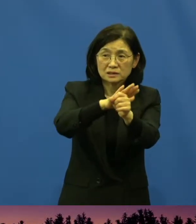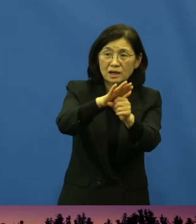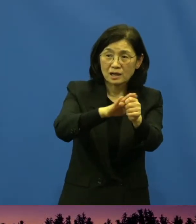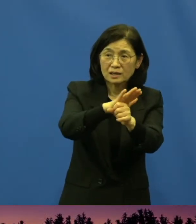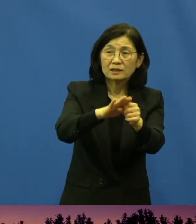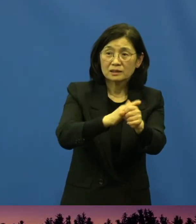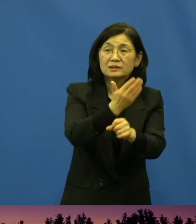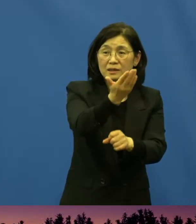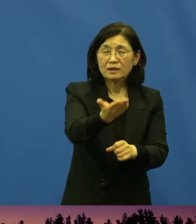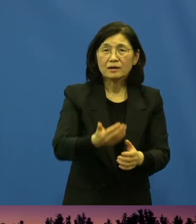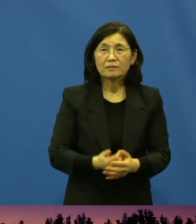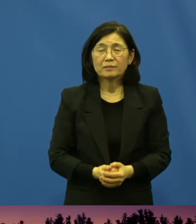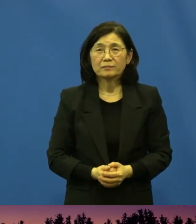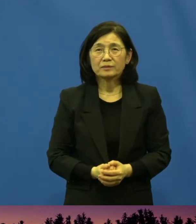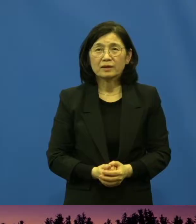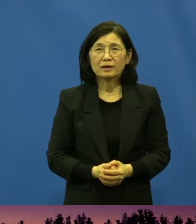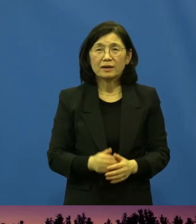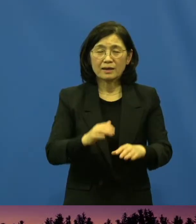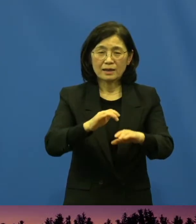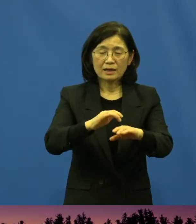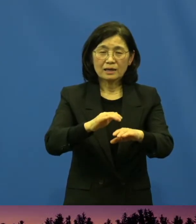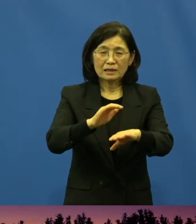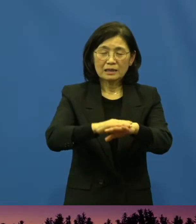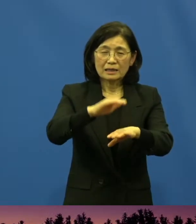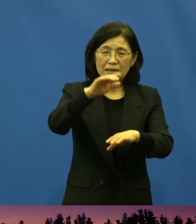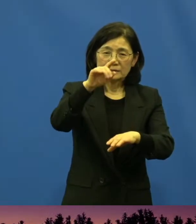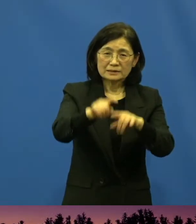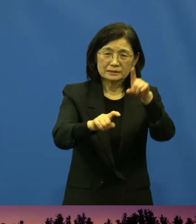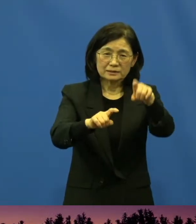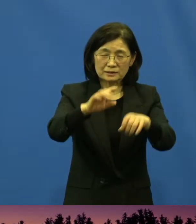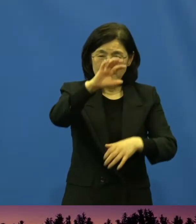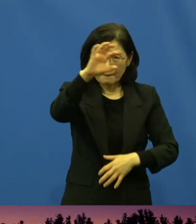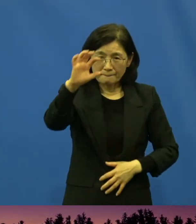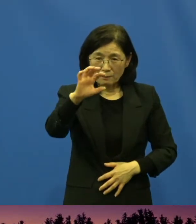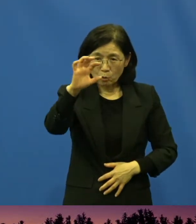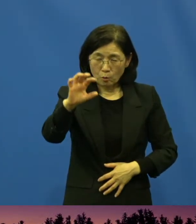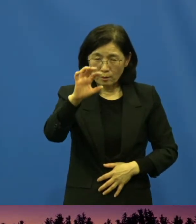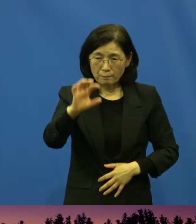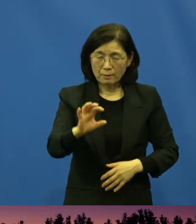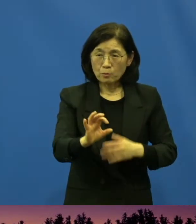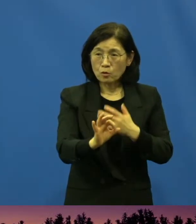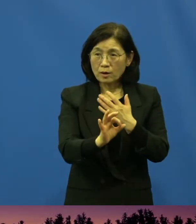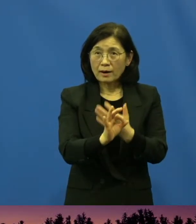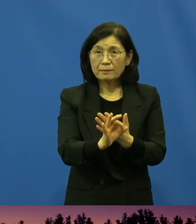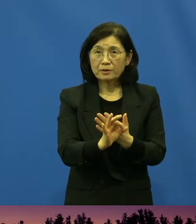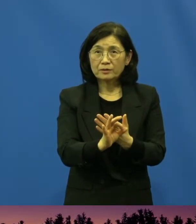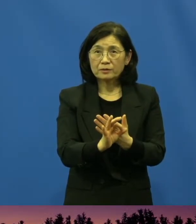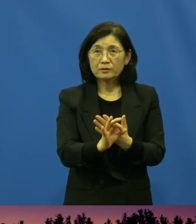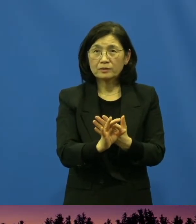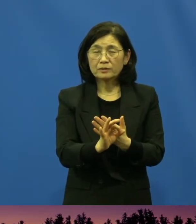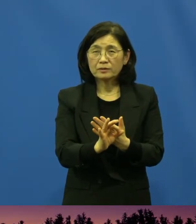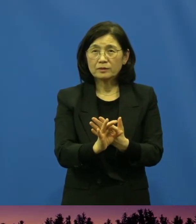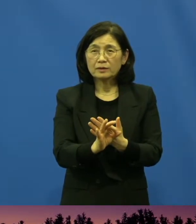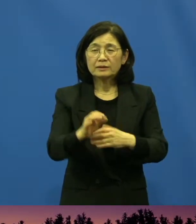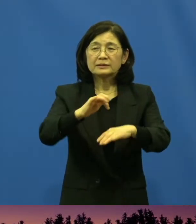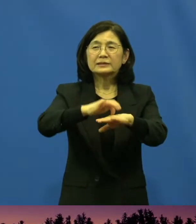그 실천을 반복하면 어떻게 해요? 그게 내 삶의 몸에 붙겠죠. 그럼 나중에 내가 안 하고 싶어도 하게